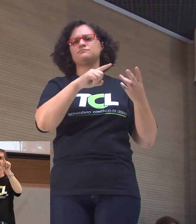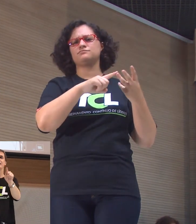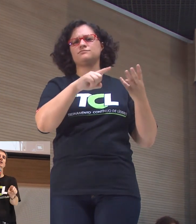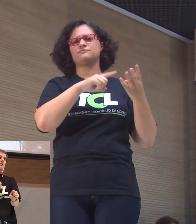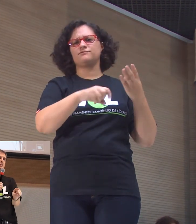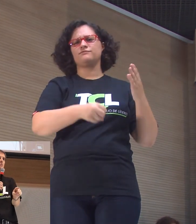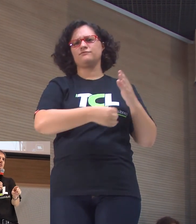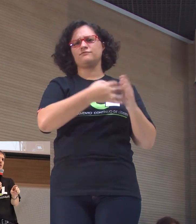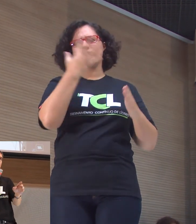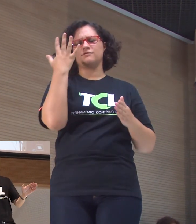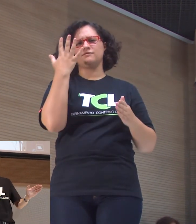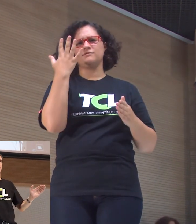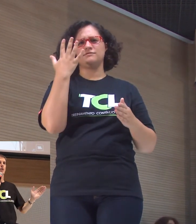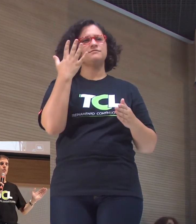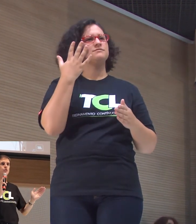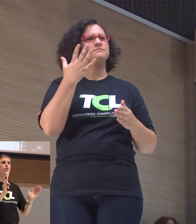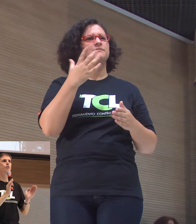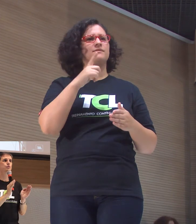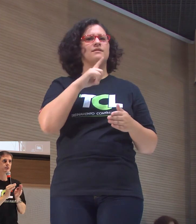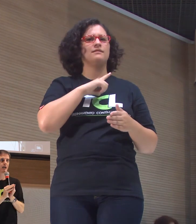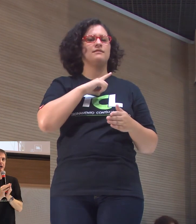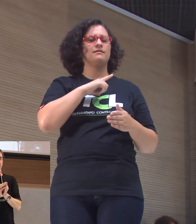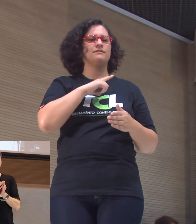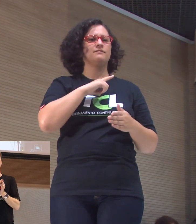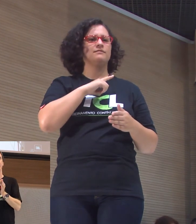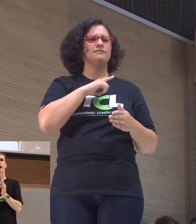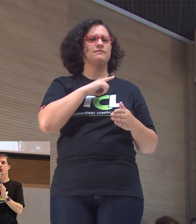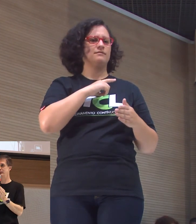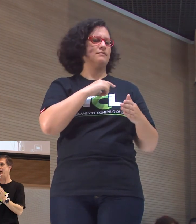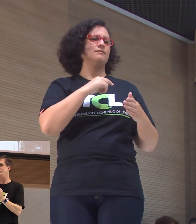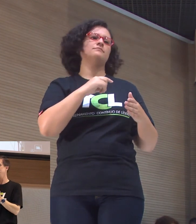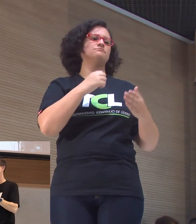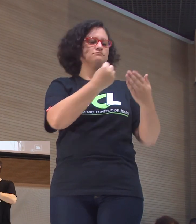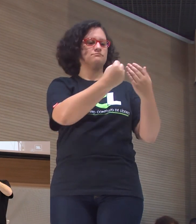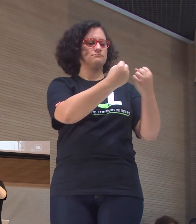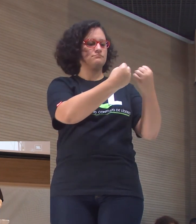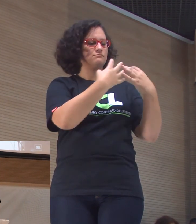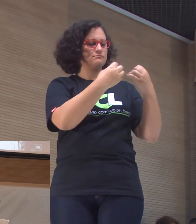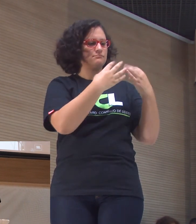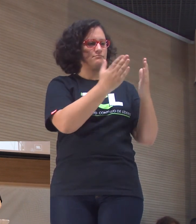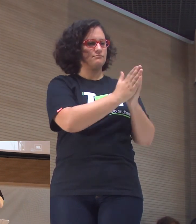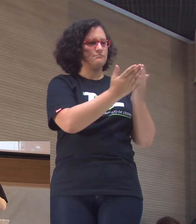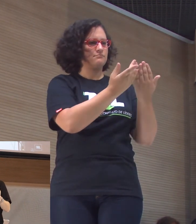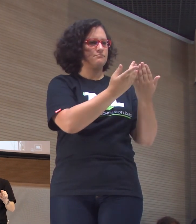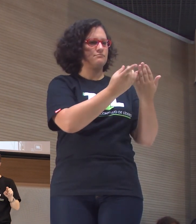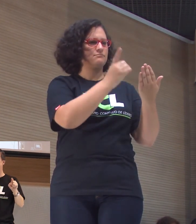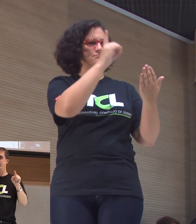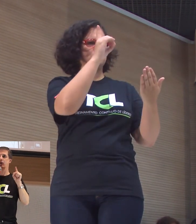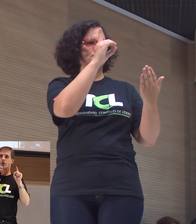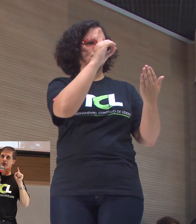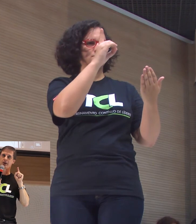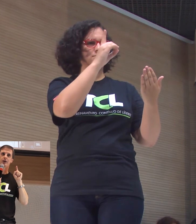E o verdadeiro ensino bíblico nos conduzirá à unidade, e unidade que